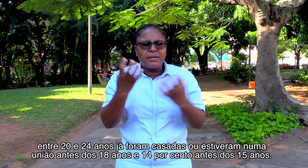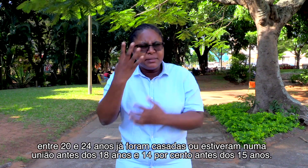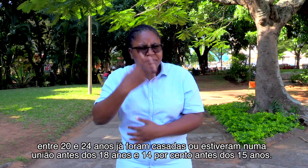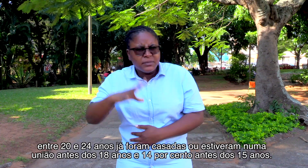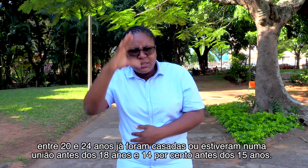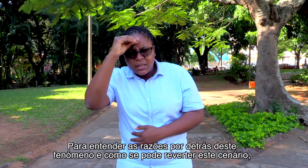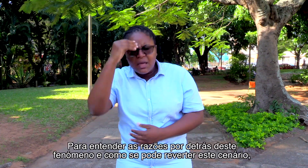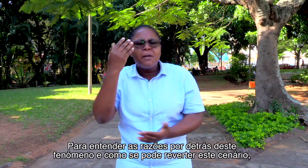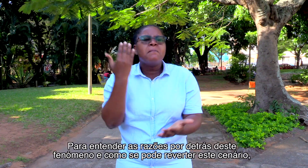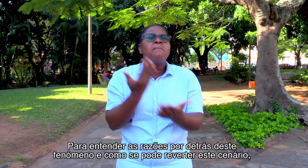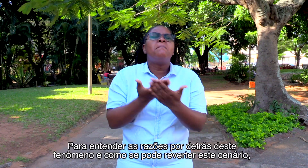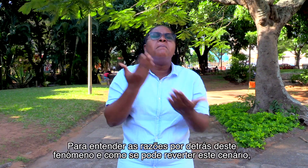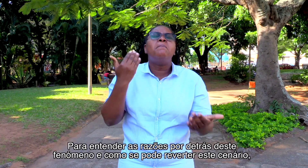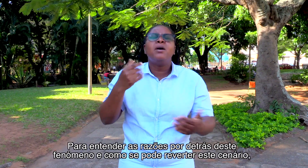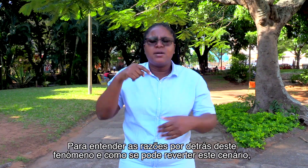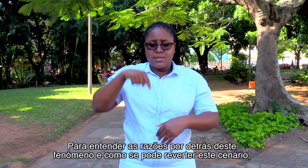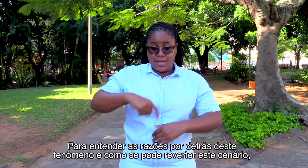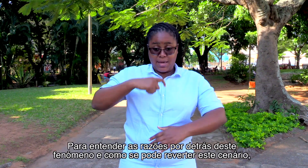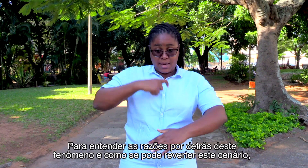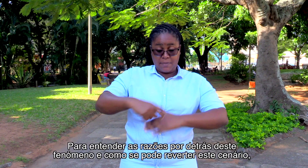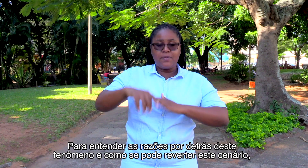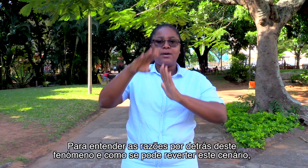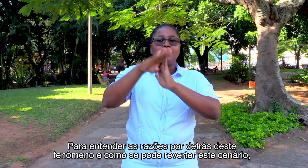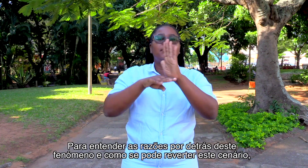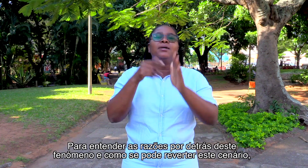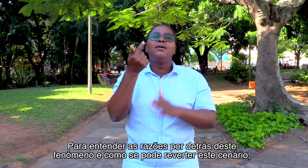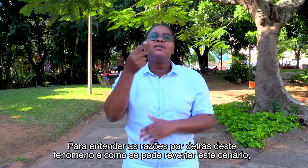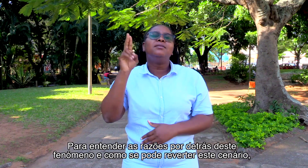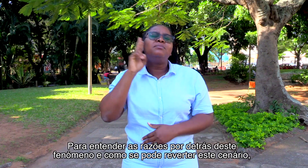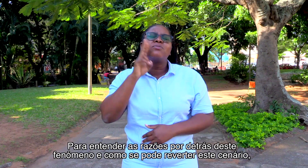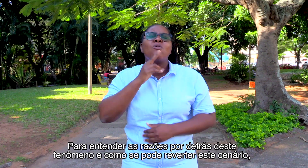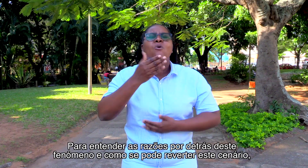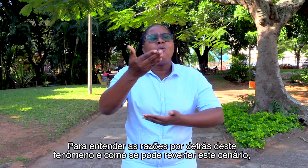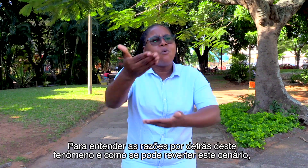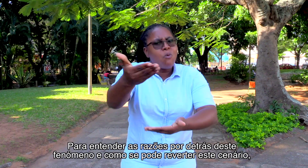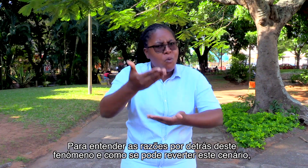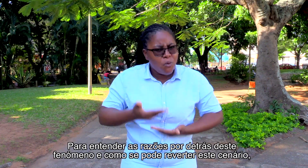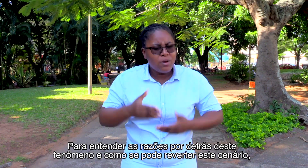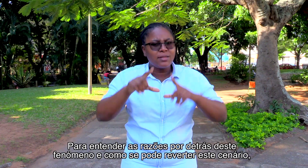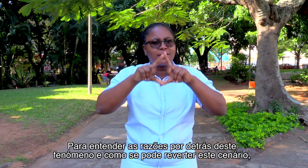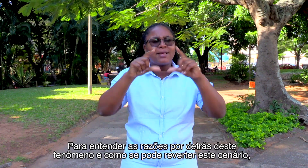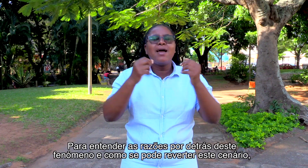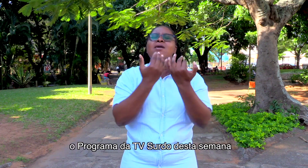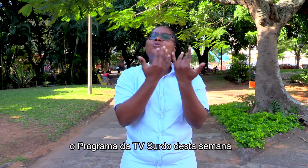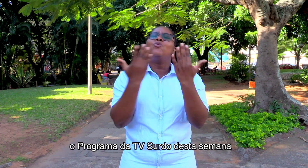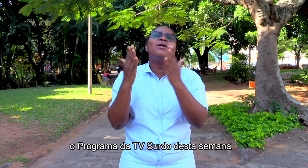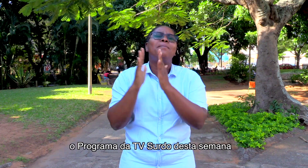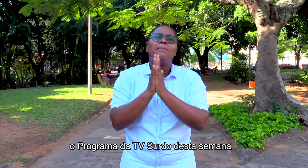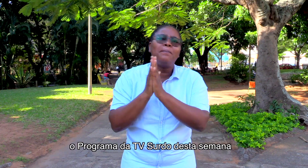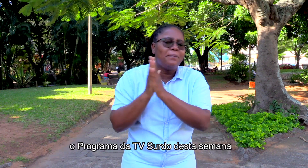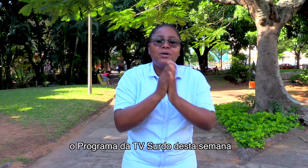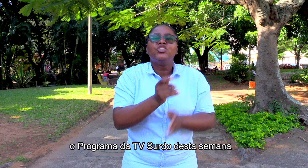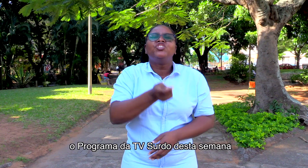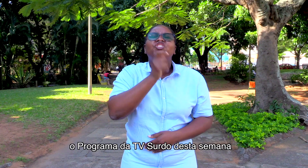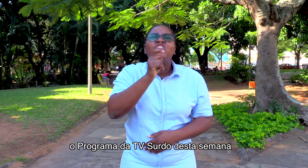15 anos. Para entender as razões por detrás deste fenômeno e como se pode reverter este cenário, o programa da